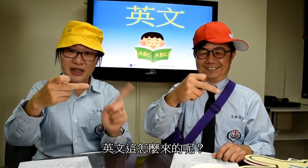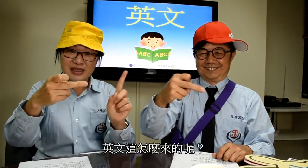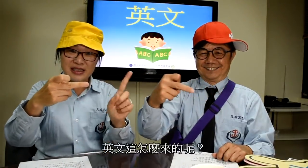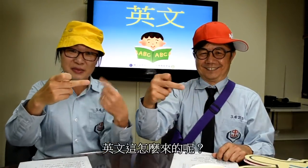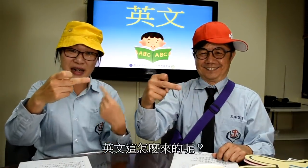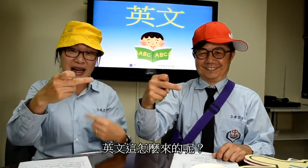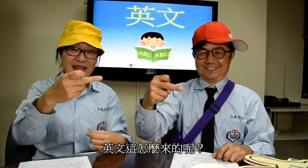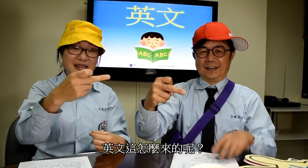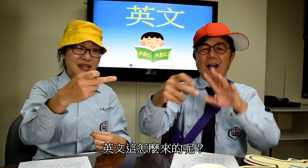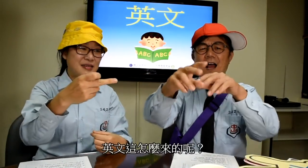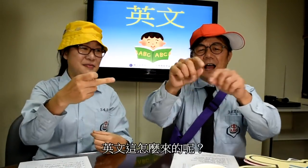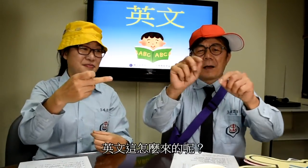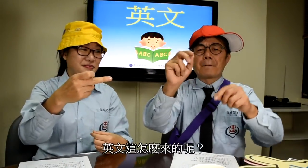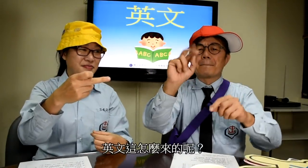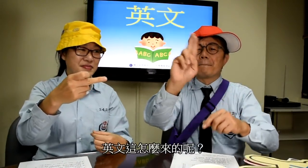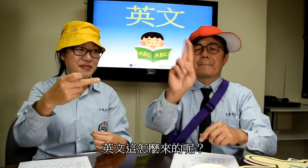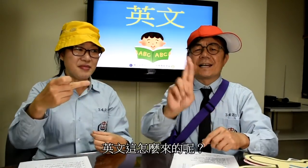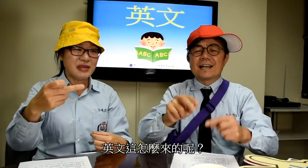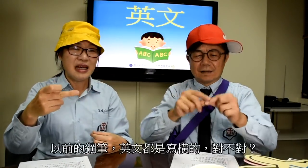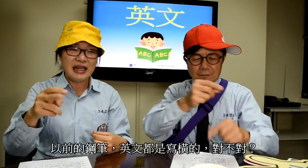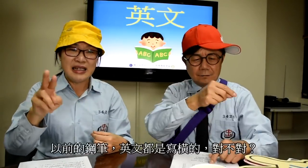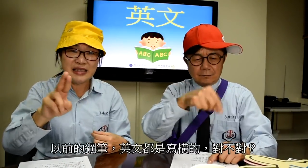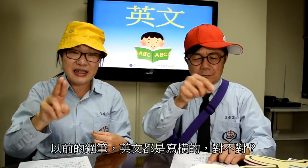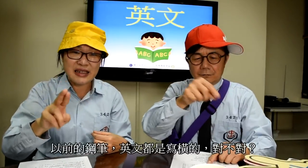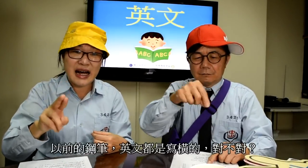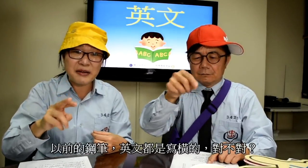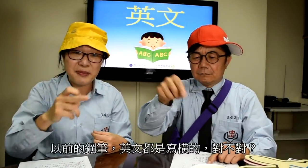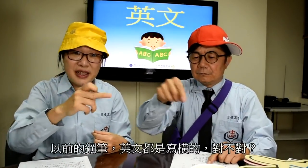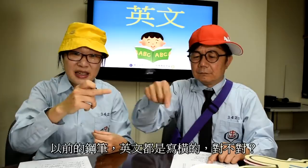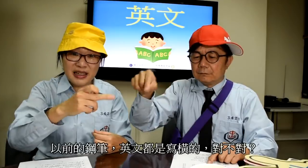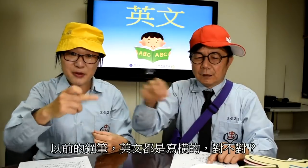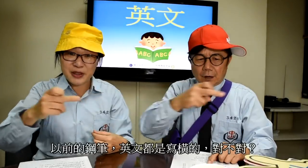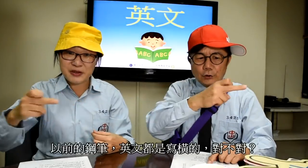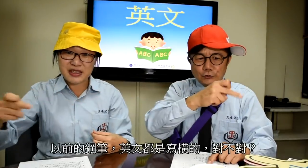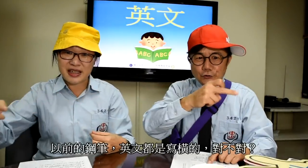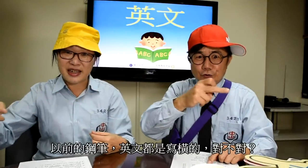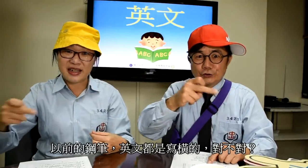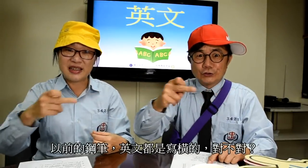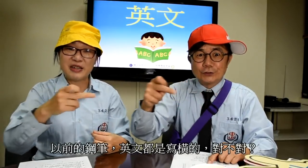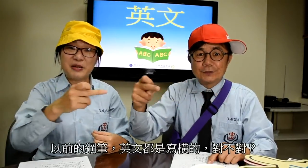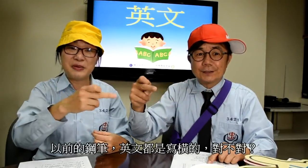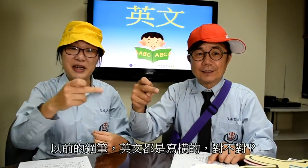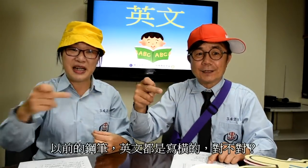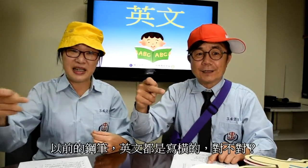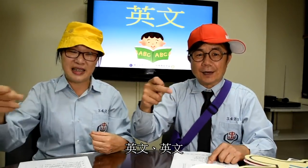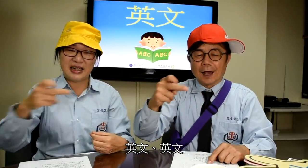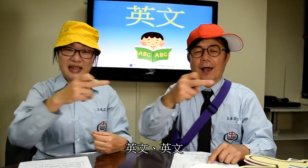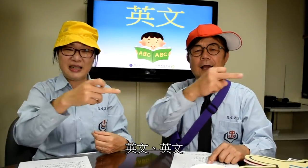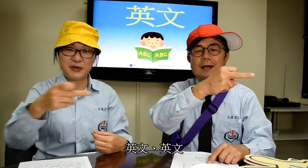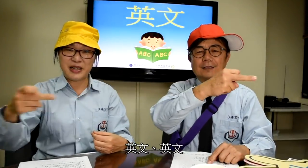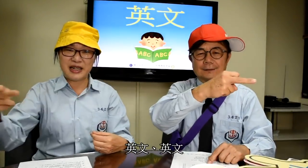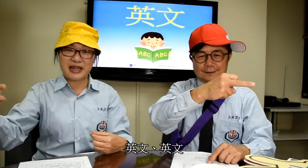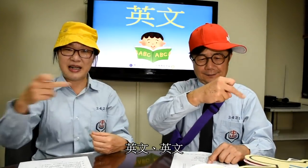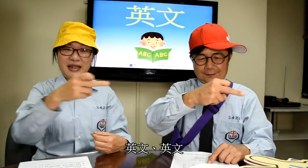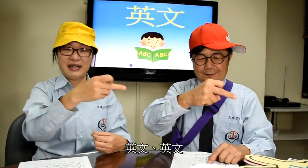怎么来的呢？以前的钢笔，英文都是写横的，对不对？英文，